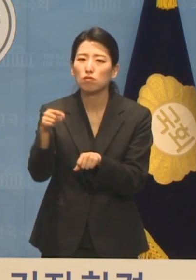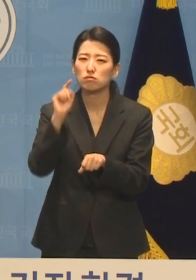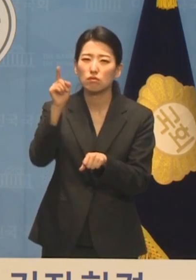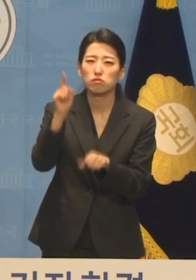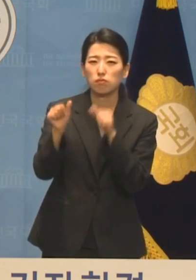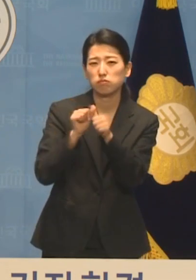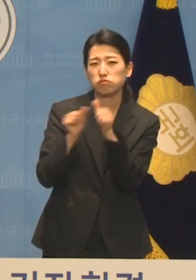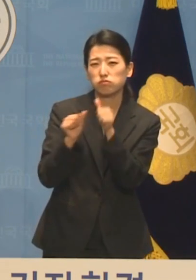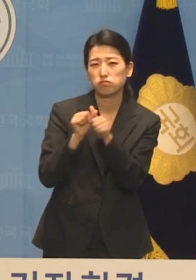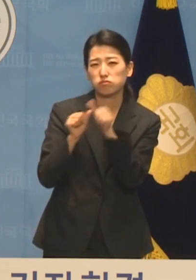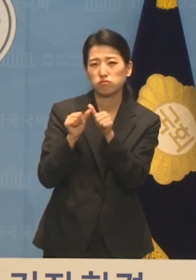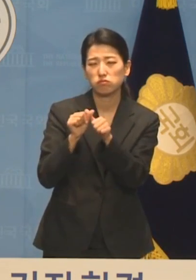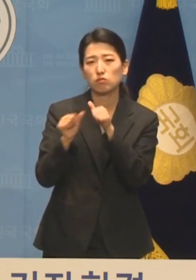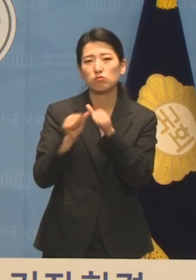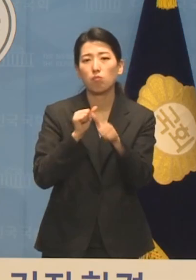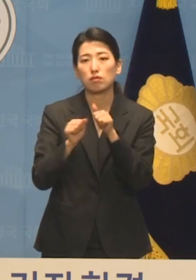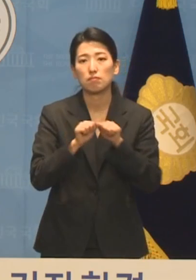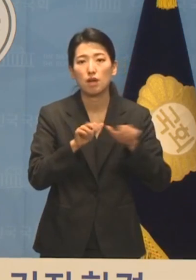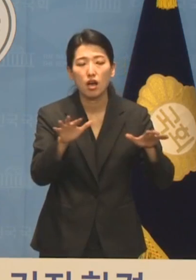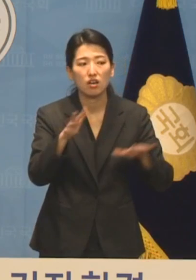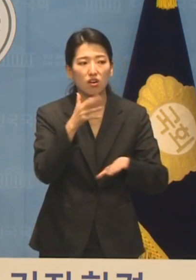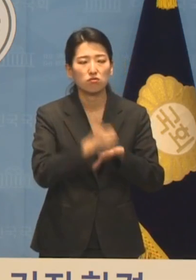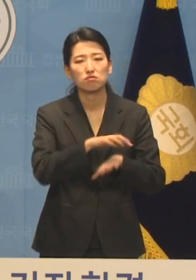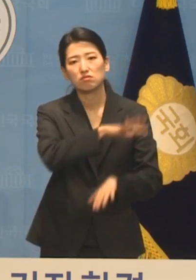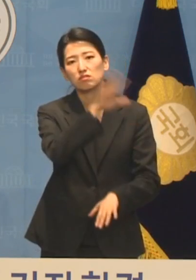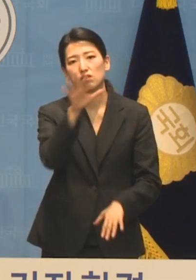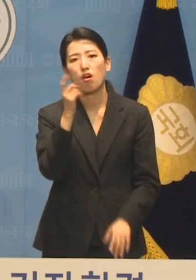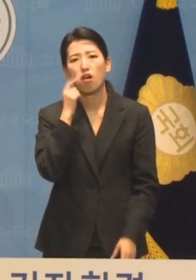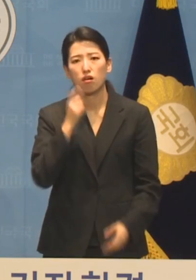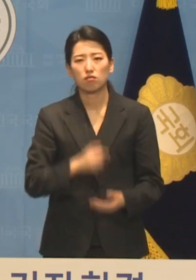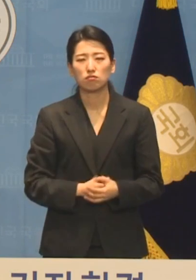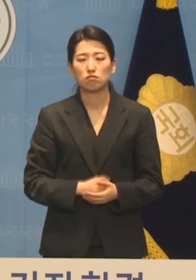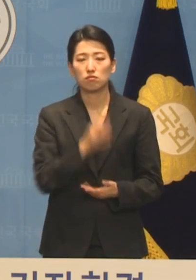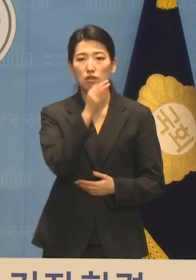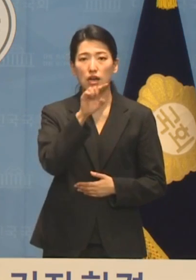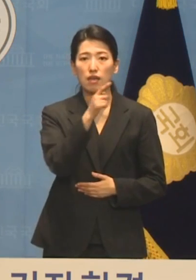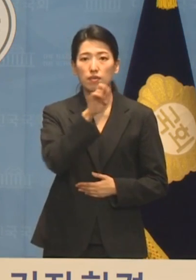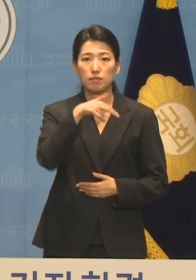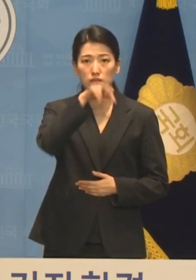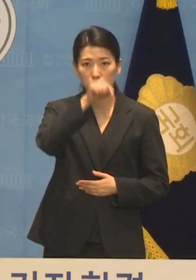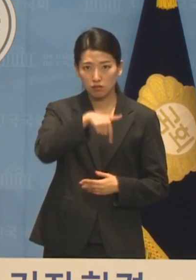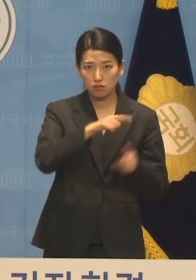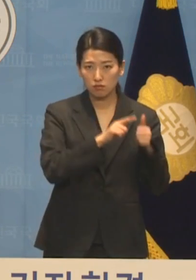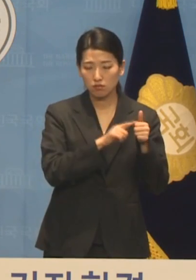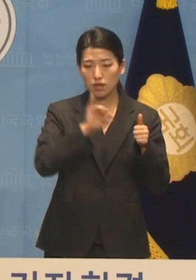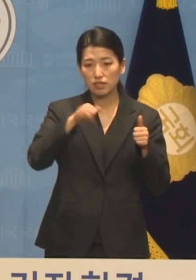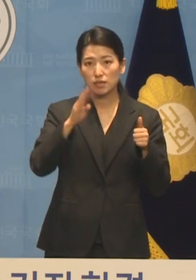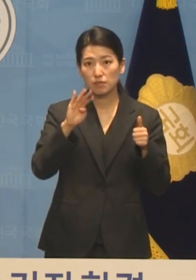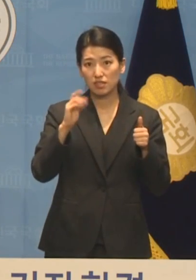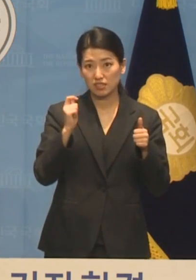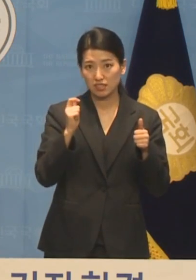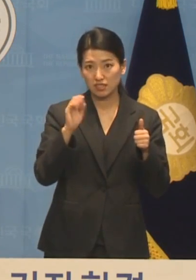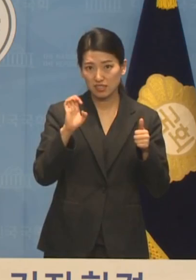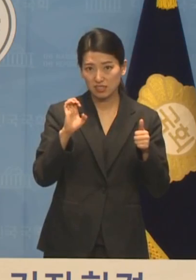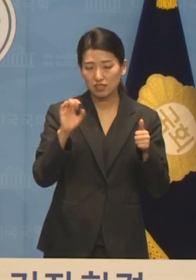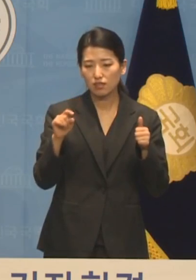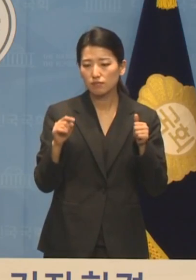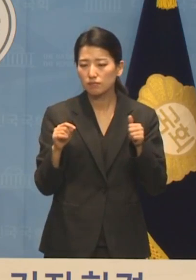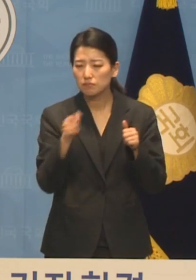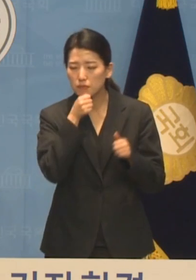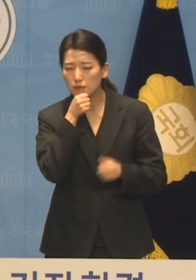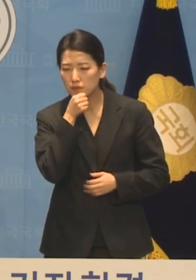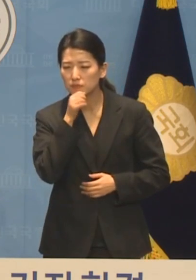거짓말이었습니다. 안민석은 2017년 7월 JTBC와 인터뷰에서 박정희가 국가돈 빼돌린 것이 무려